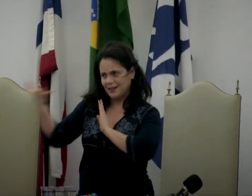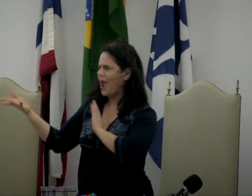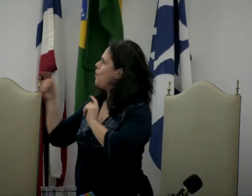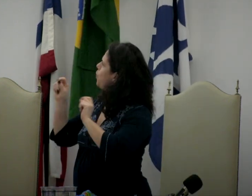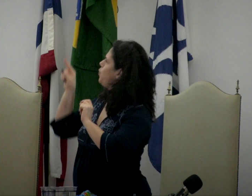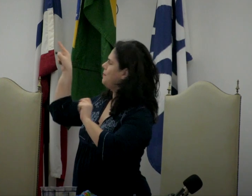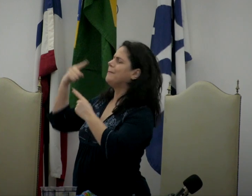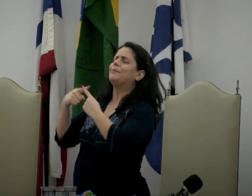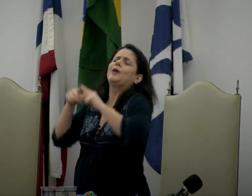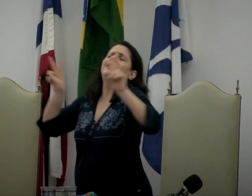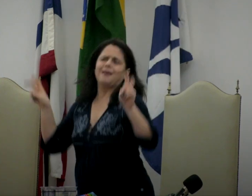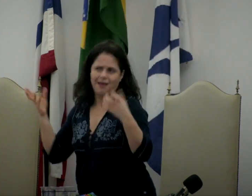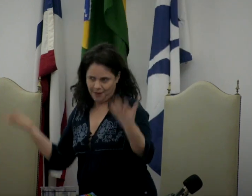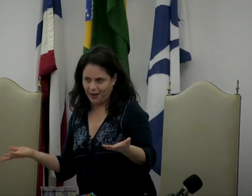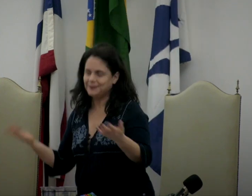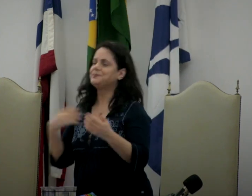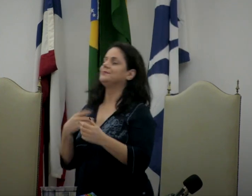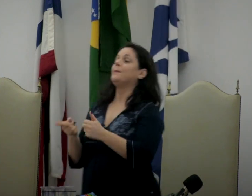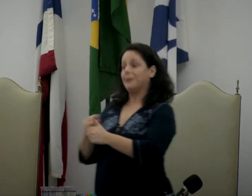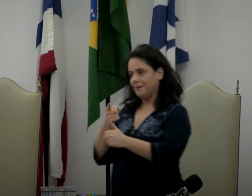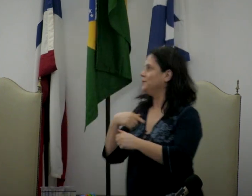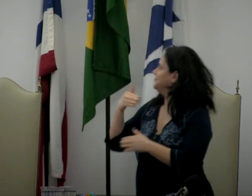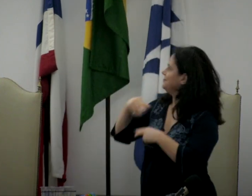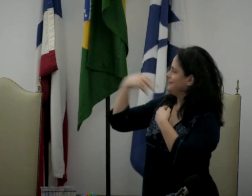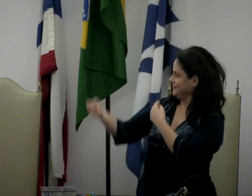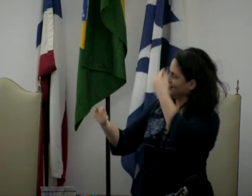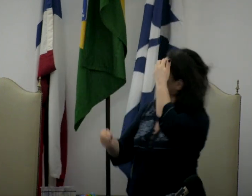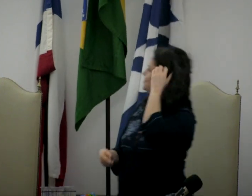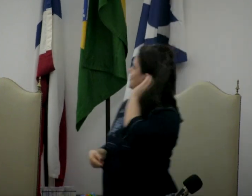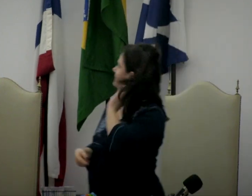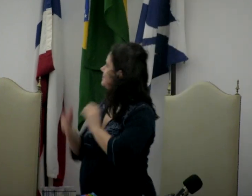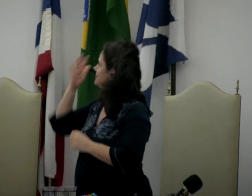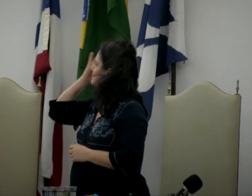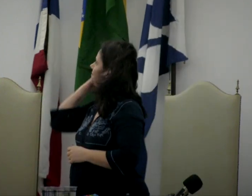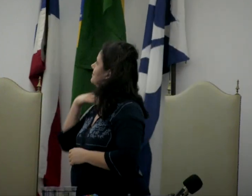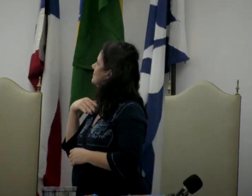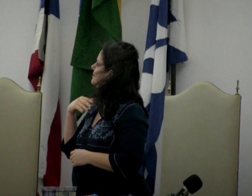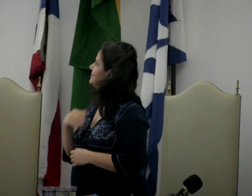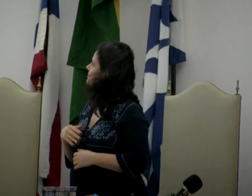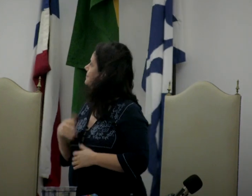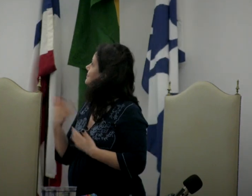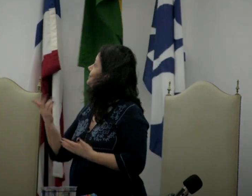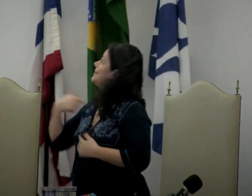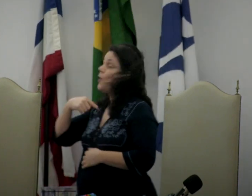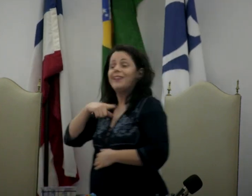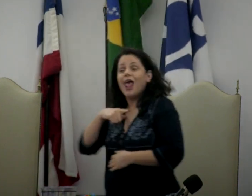é por isso que eu gostaria de mostrar para vocês por que eu trouxe esse tema, né? Primeiramente, pode passar?